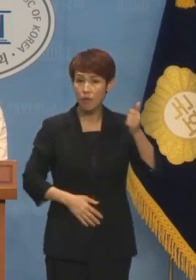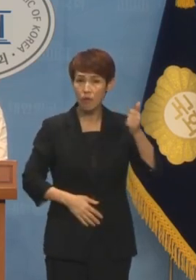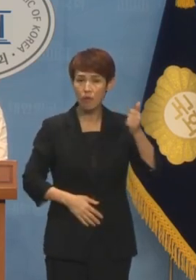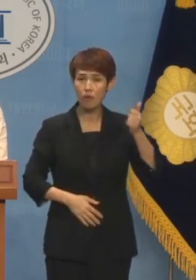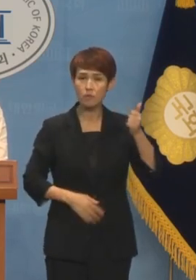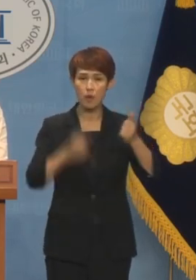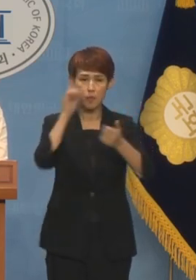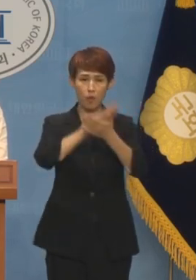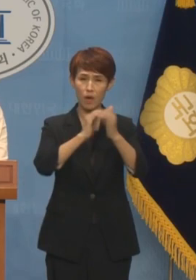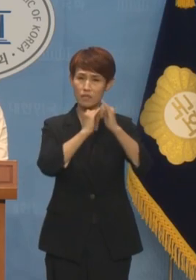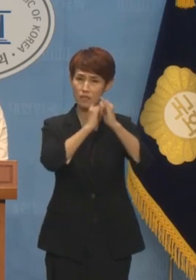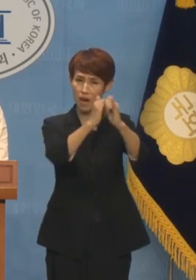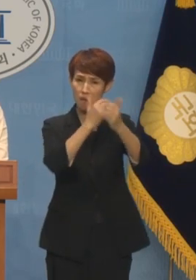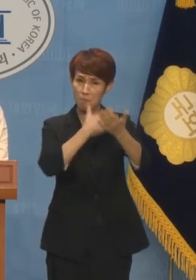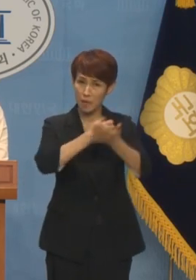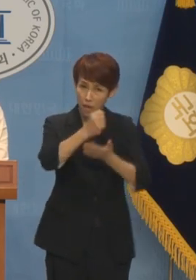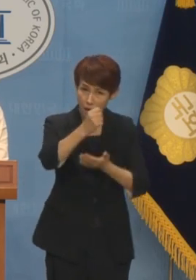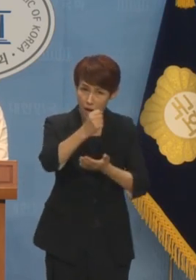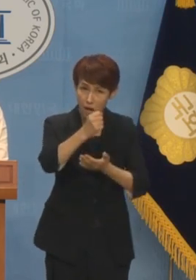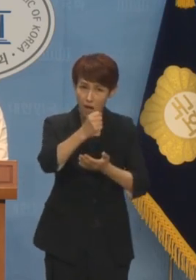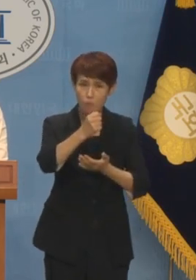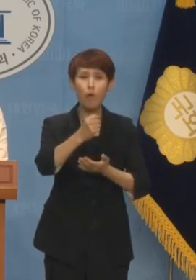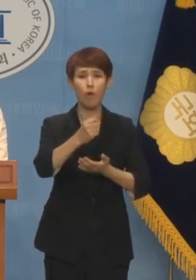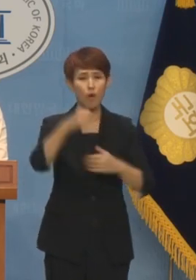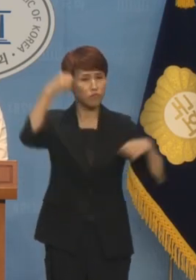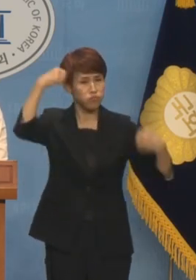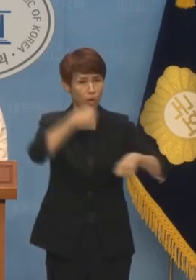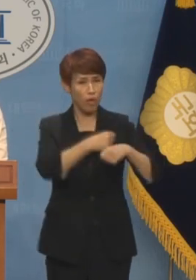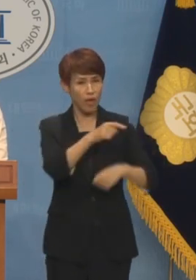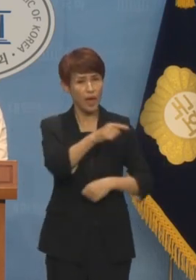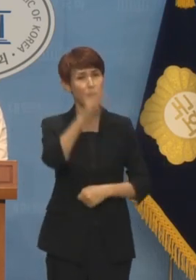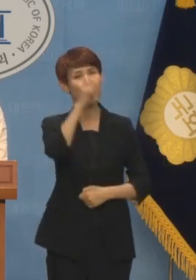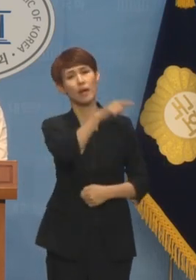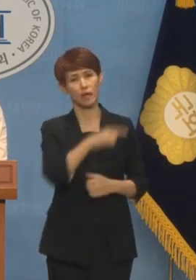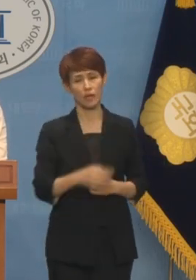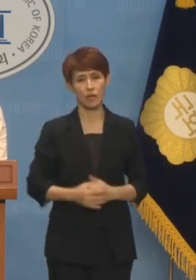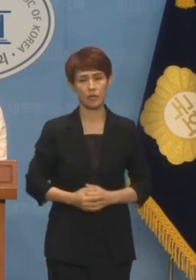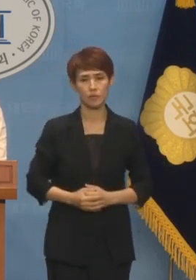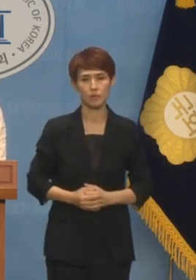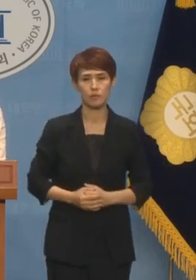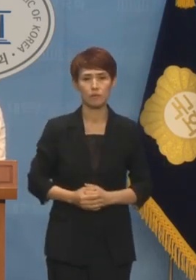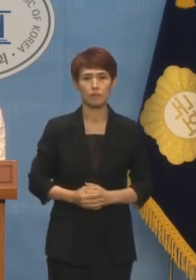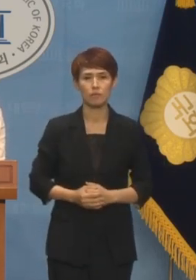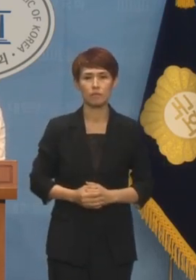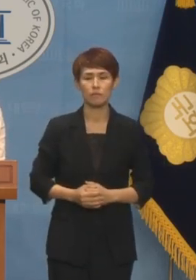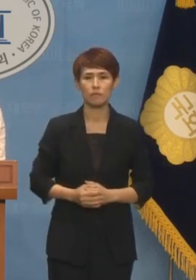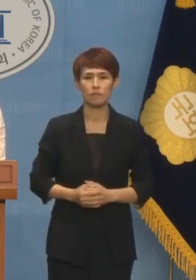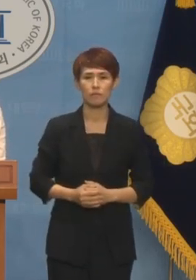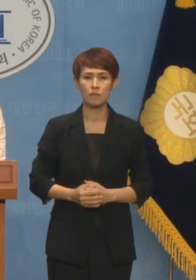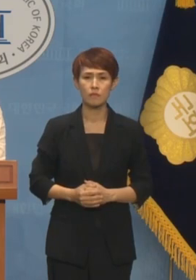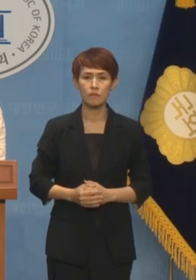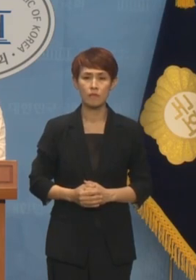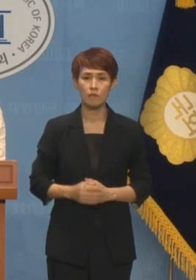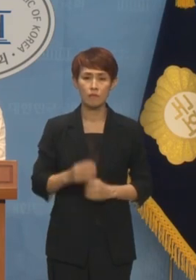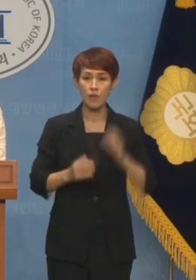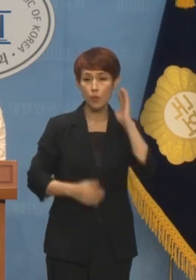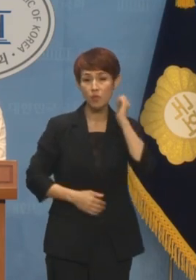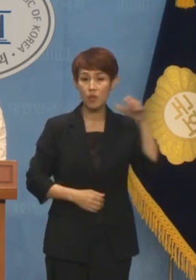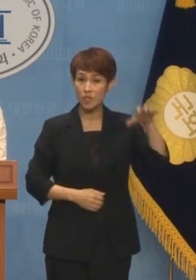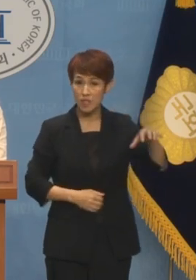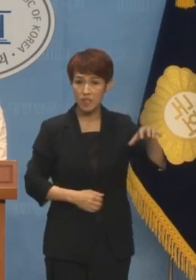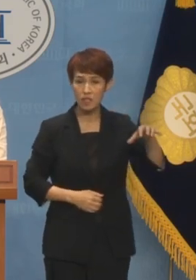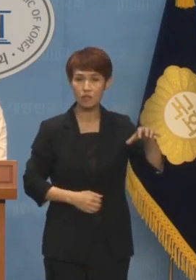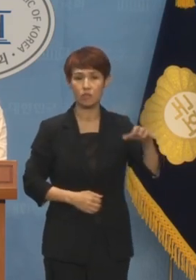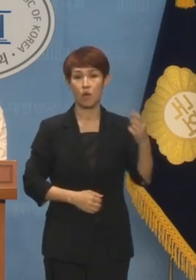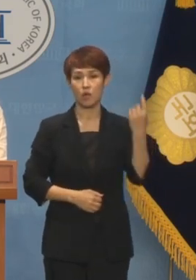노벨 평화상이라도 받는다면 춤이라도 출 기세입니다. 언론 보도를 보면 대통령실이